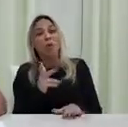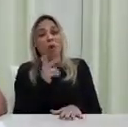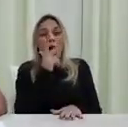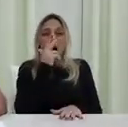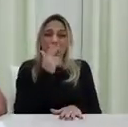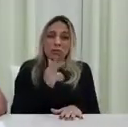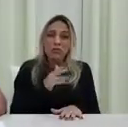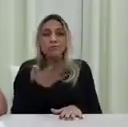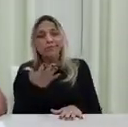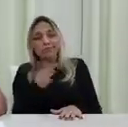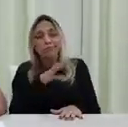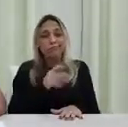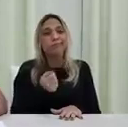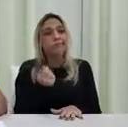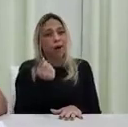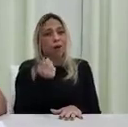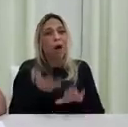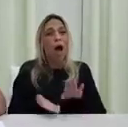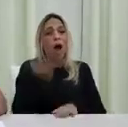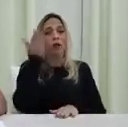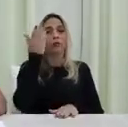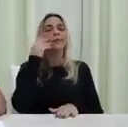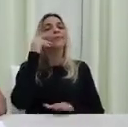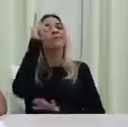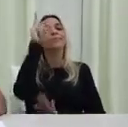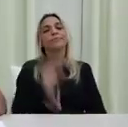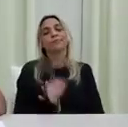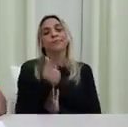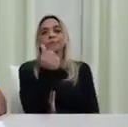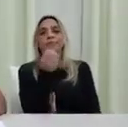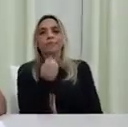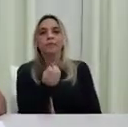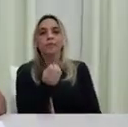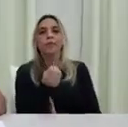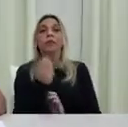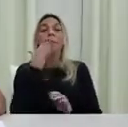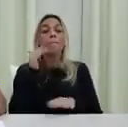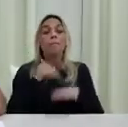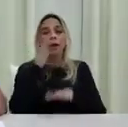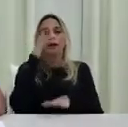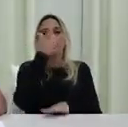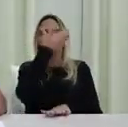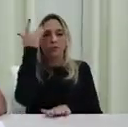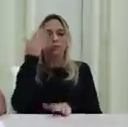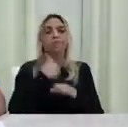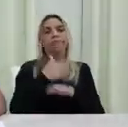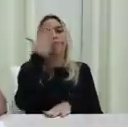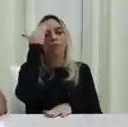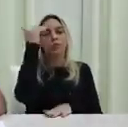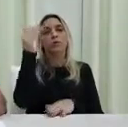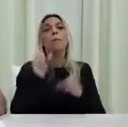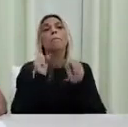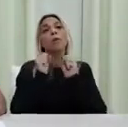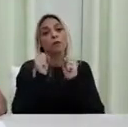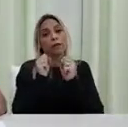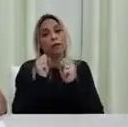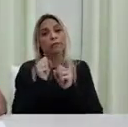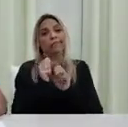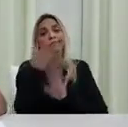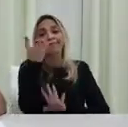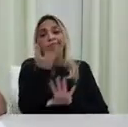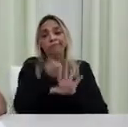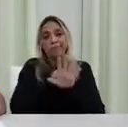alto ainda, mas diminuímos 60 vezes o valor desse teto. Então, mais gente, mais artistas poderão ser